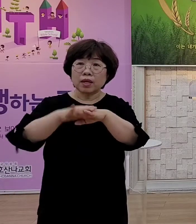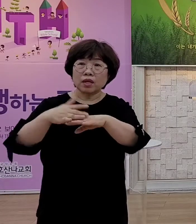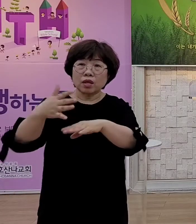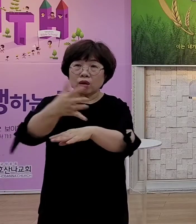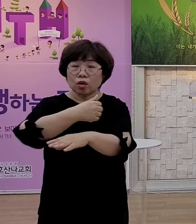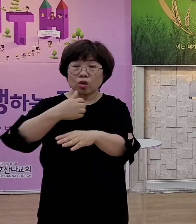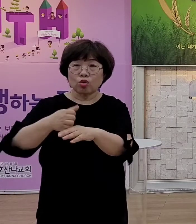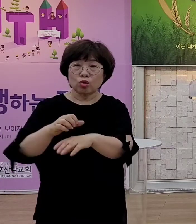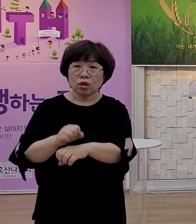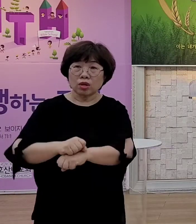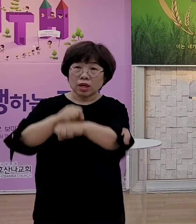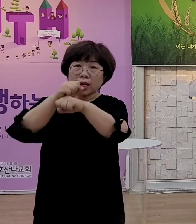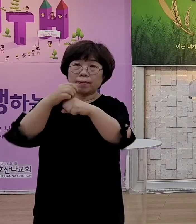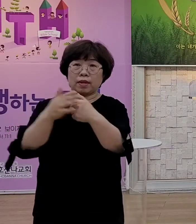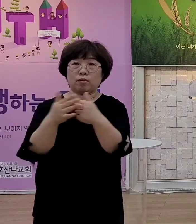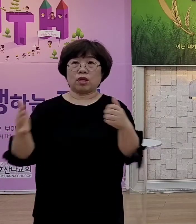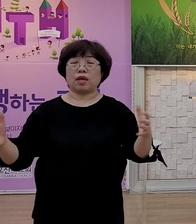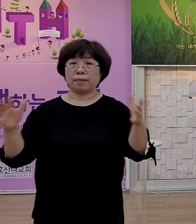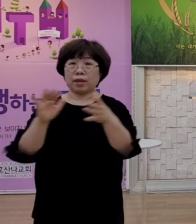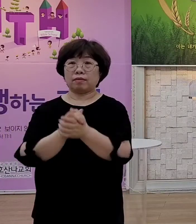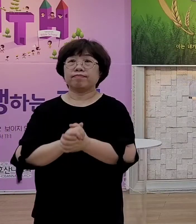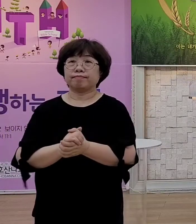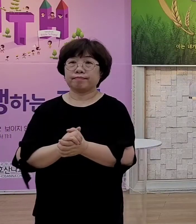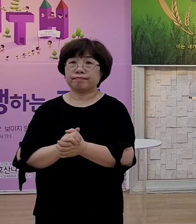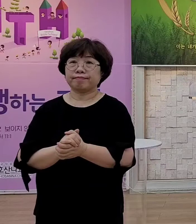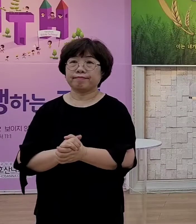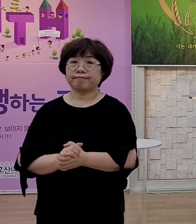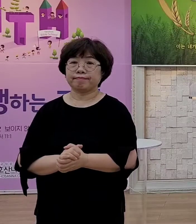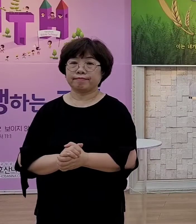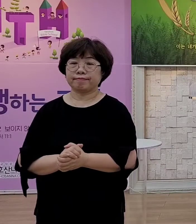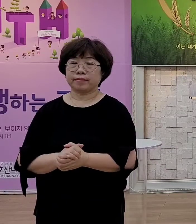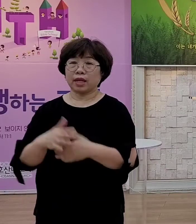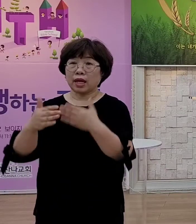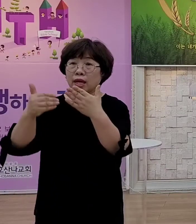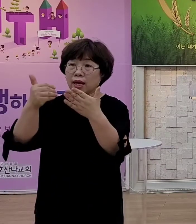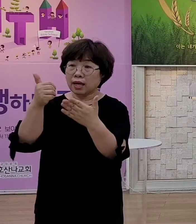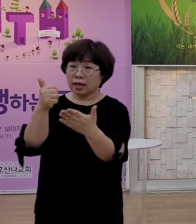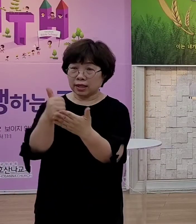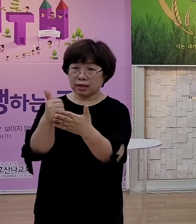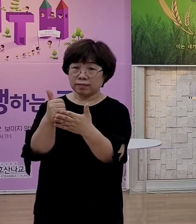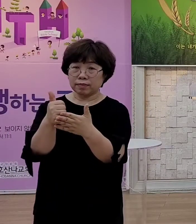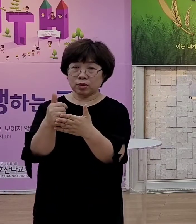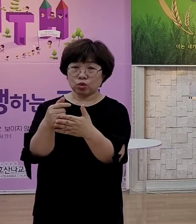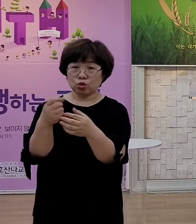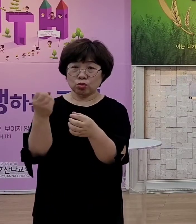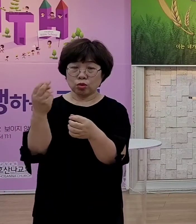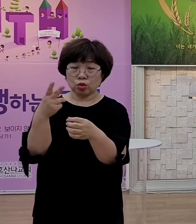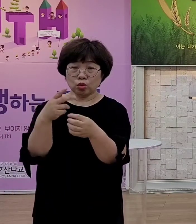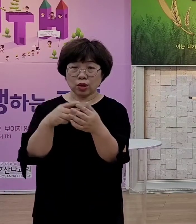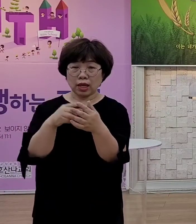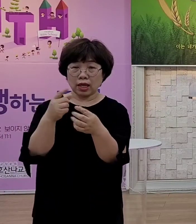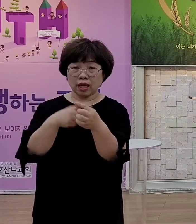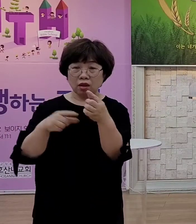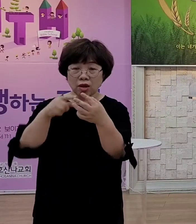거두어 저장함이니라. 아멘. 이거예요. 하나님께서 또 한 가지는 뭐였다고?